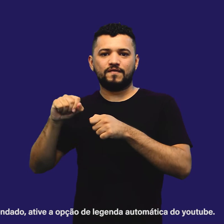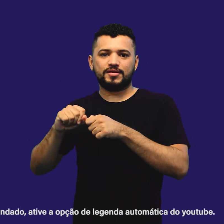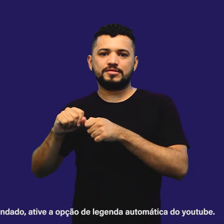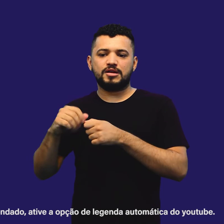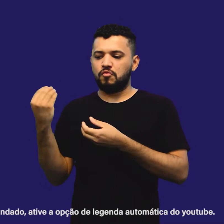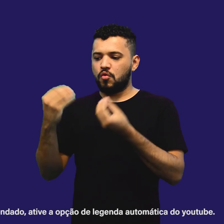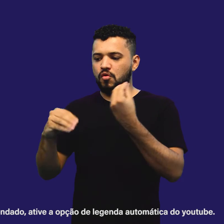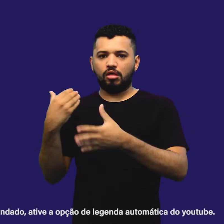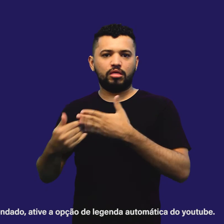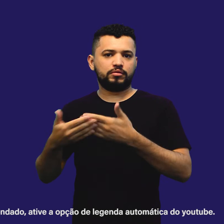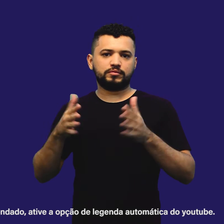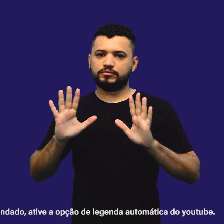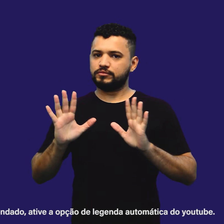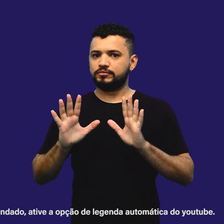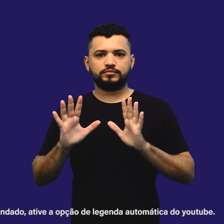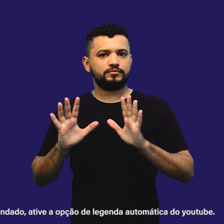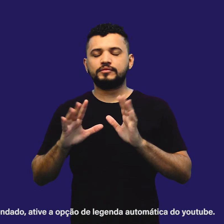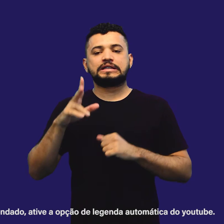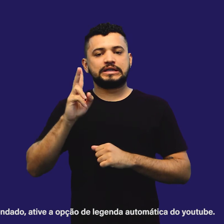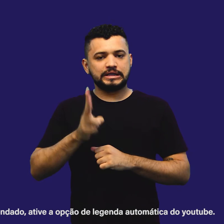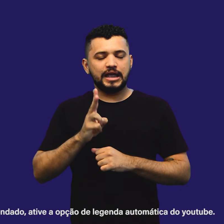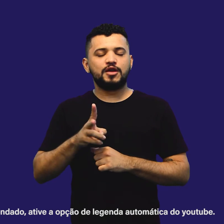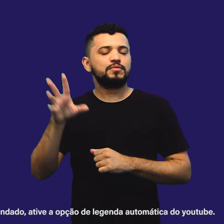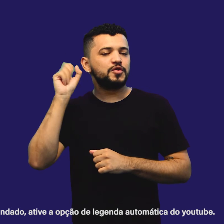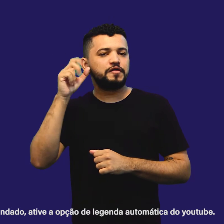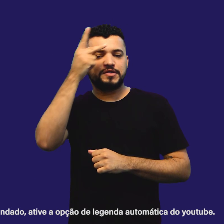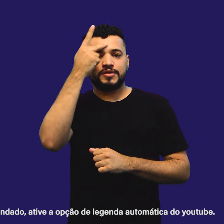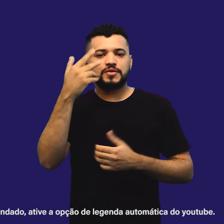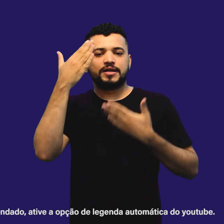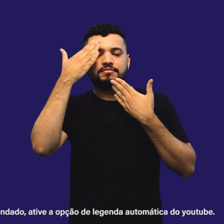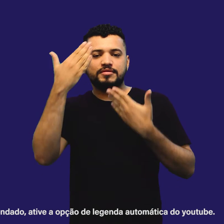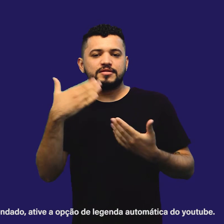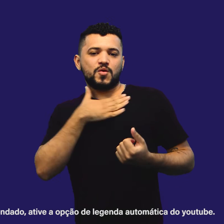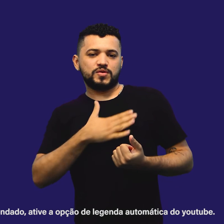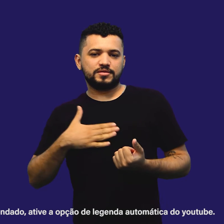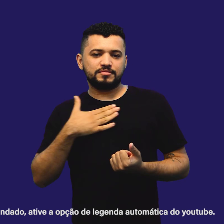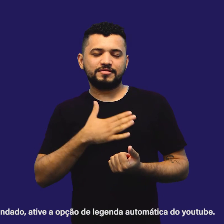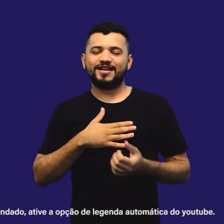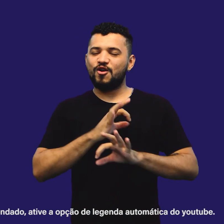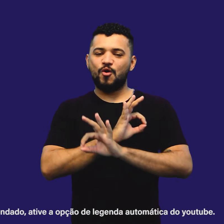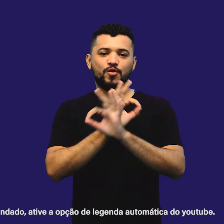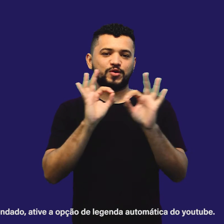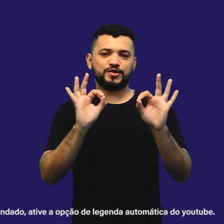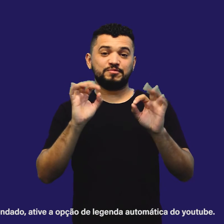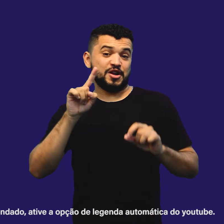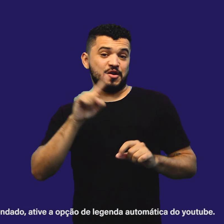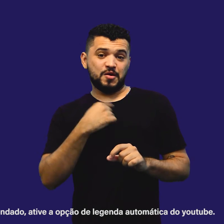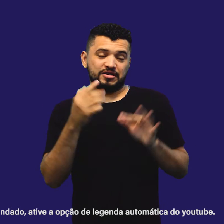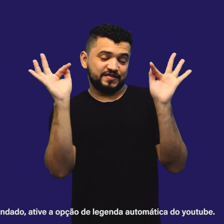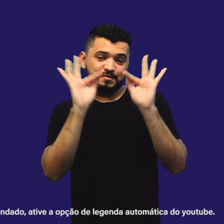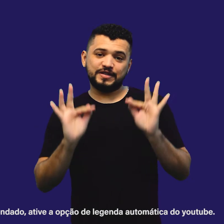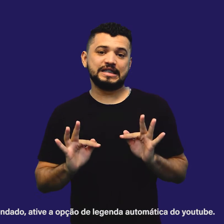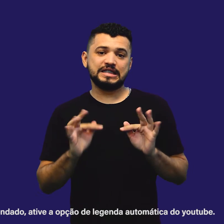escuta muito esse reconhecimento. E isso é magnífico. A gente fica muito satisfeito, assim, e bastante orgulhoso mesmo,